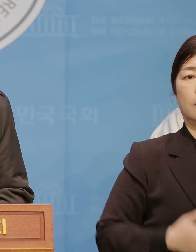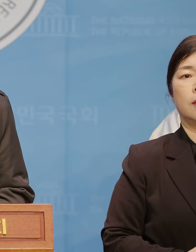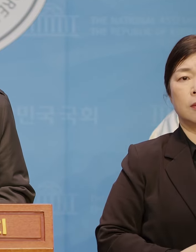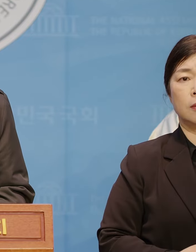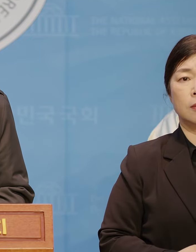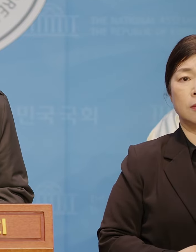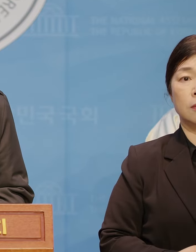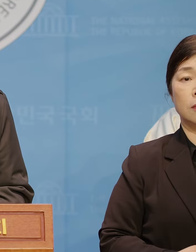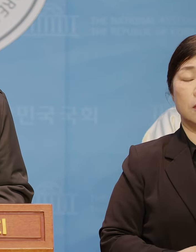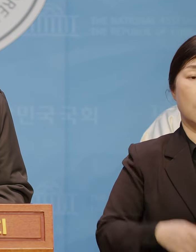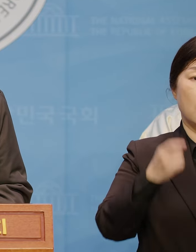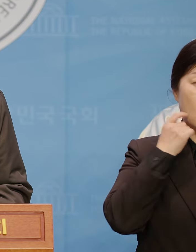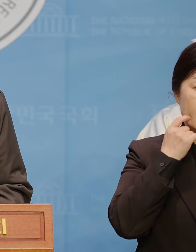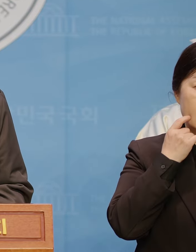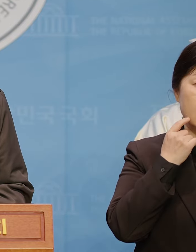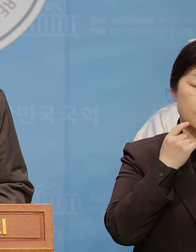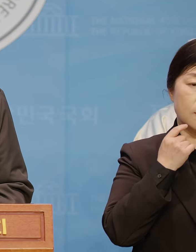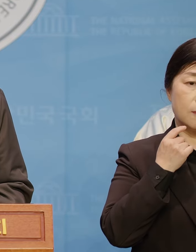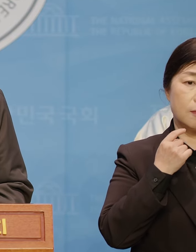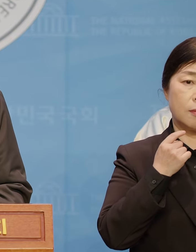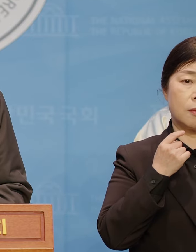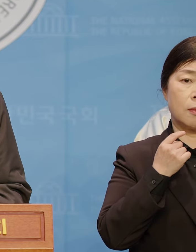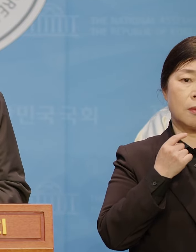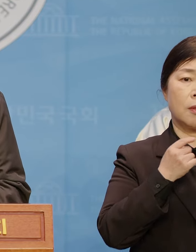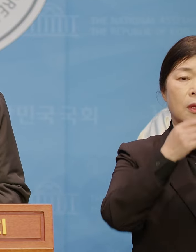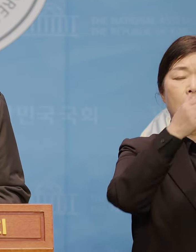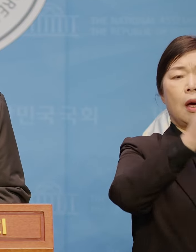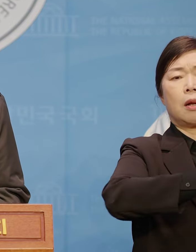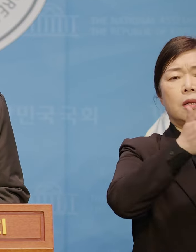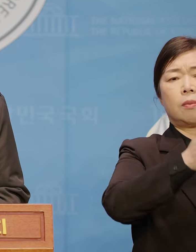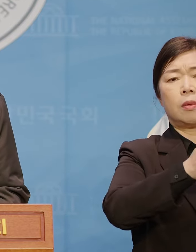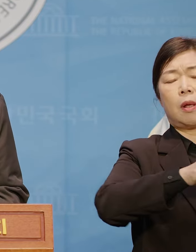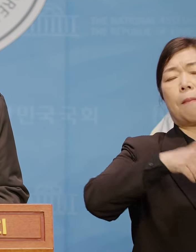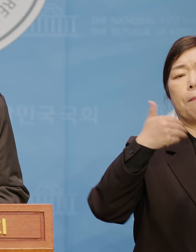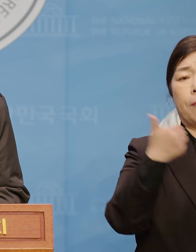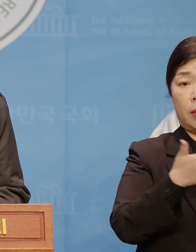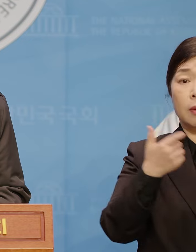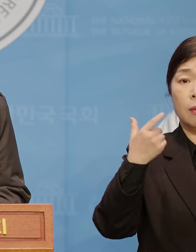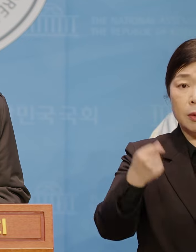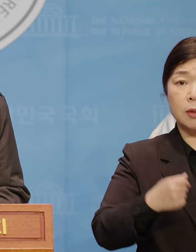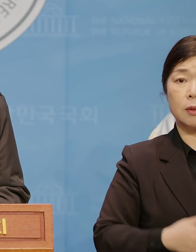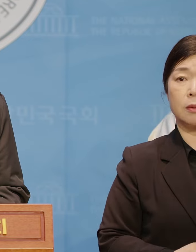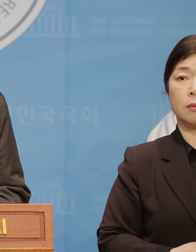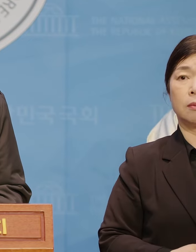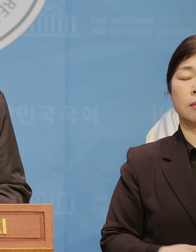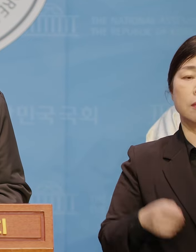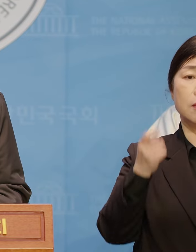있겠습니까 거짓말은 하나님의 반대인 것입니다